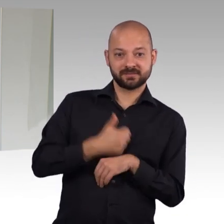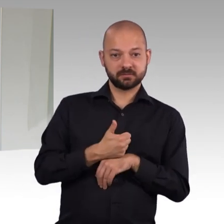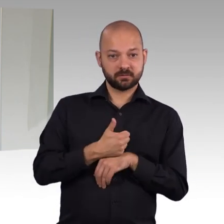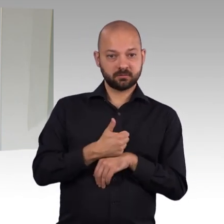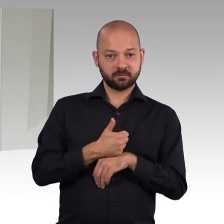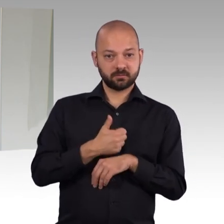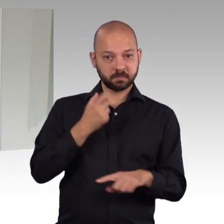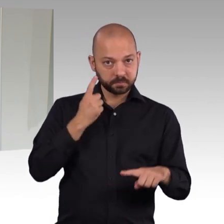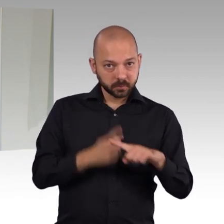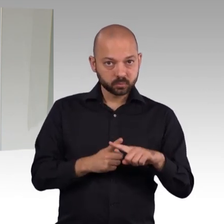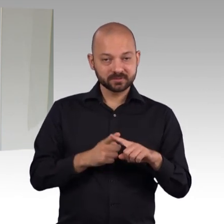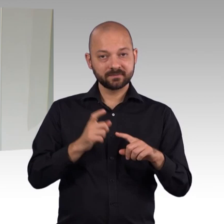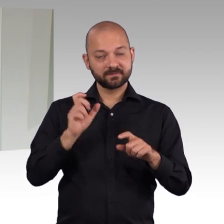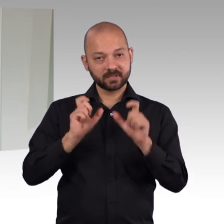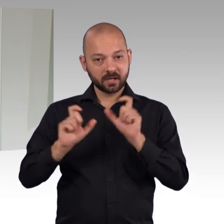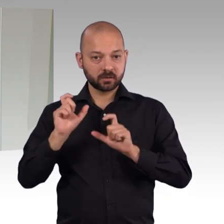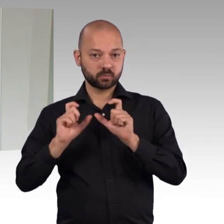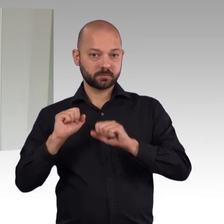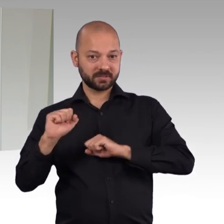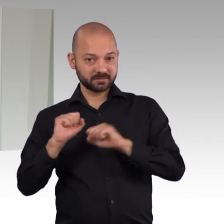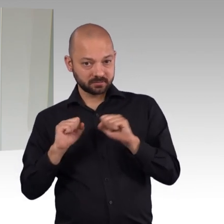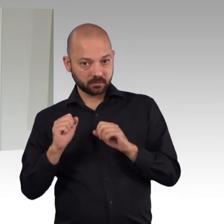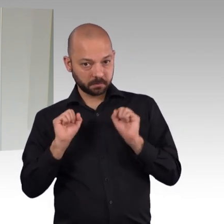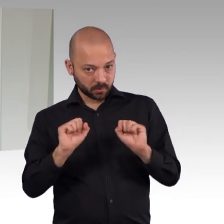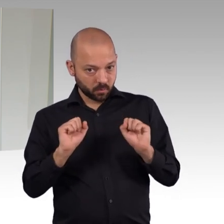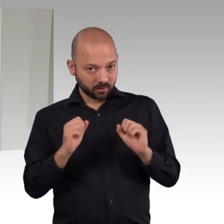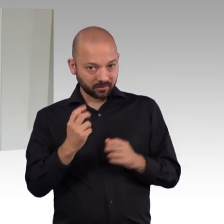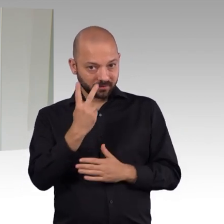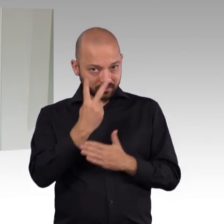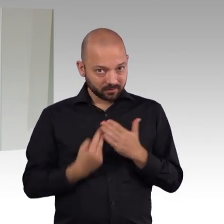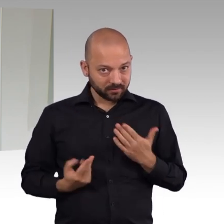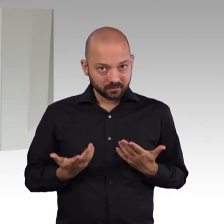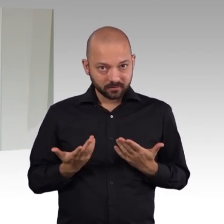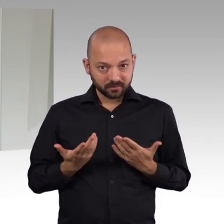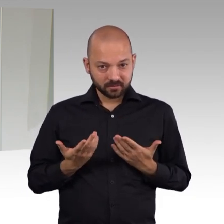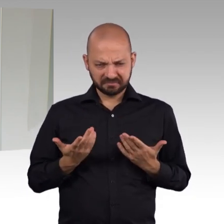sicherheitspolitische Expertise. Auch darüber wundert man sich, was öffentlich diskutiert wird.